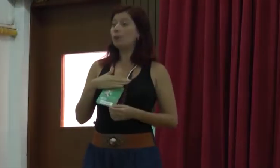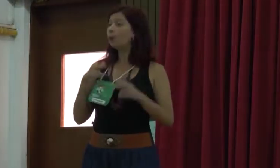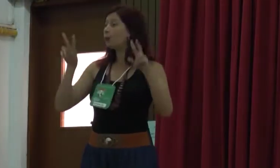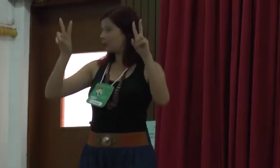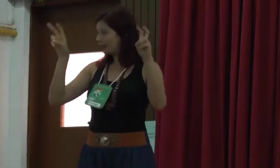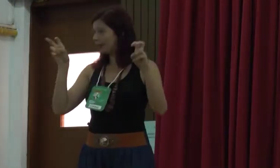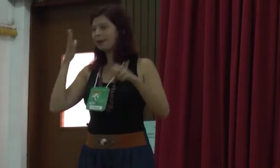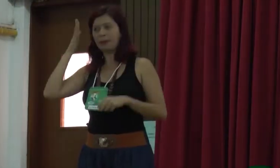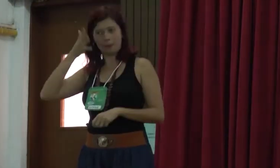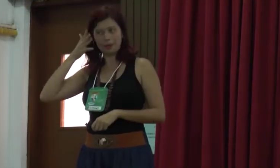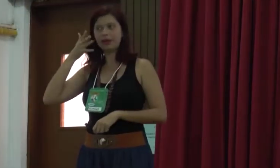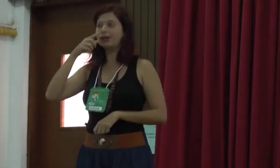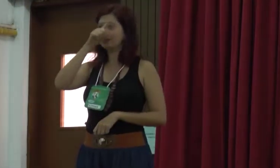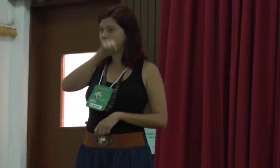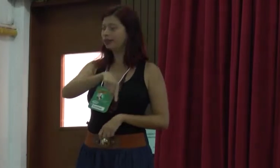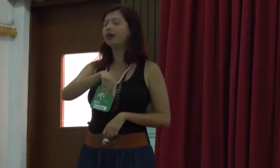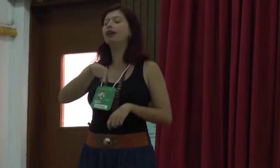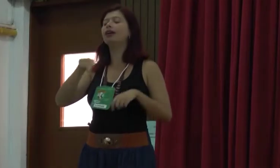a todos.